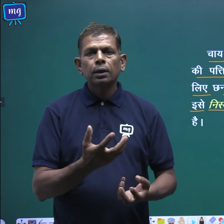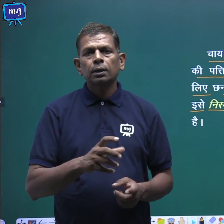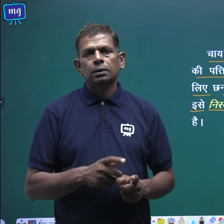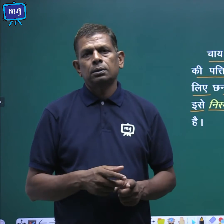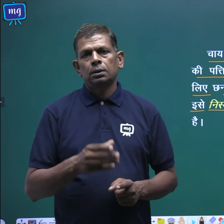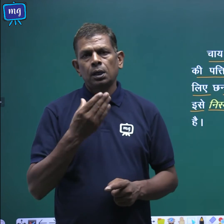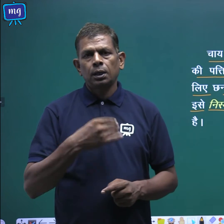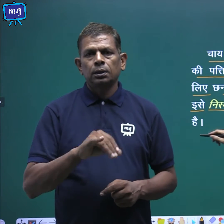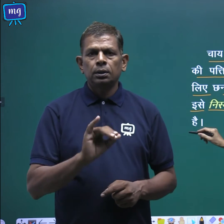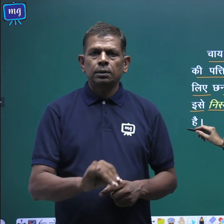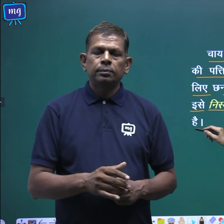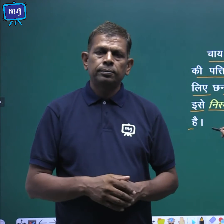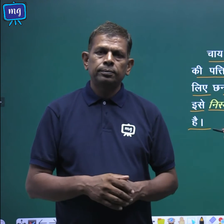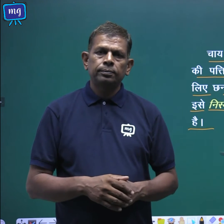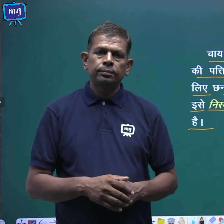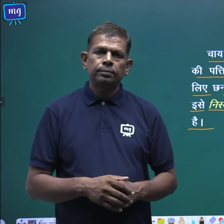कहते हैं।